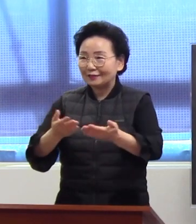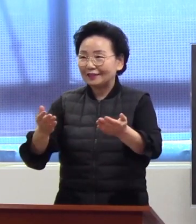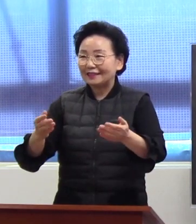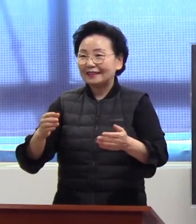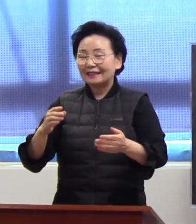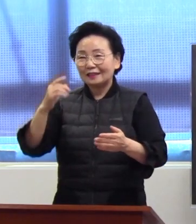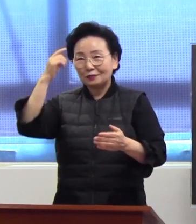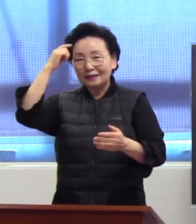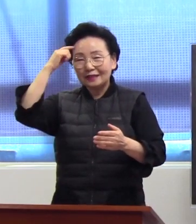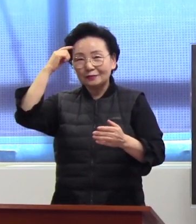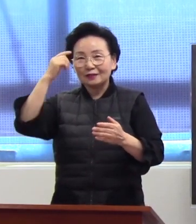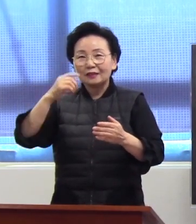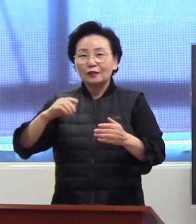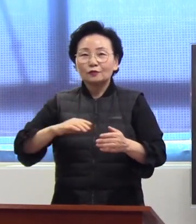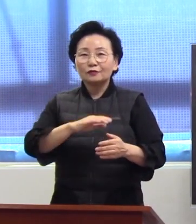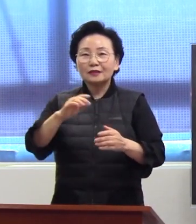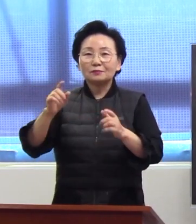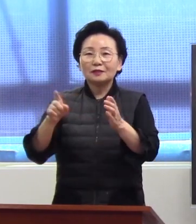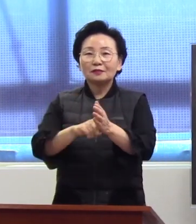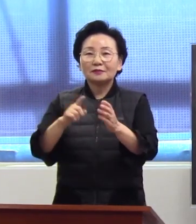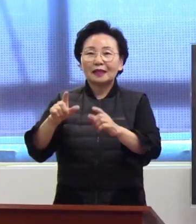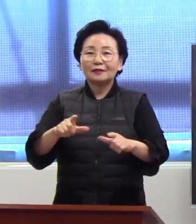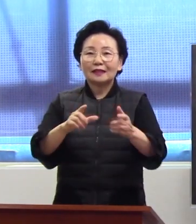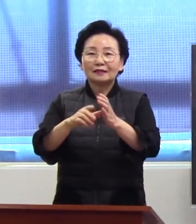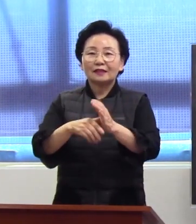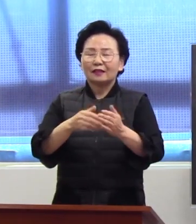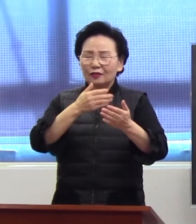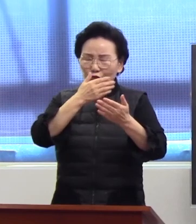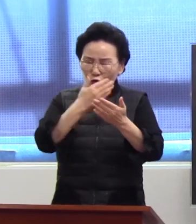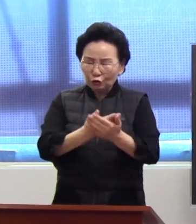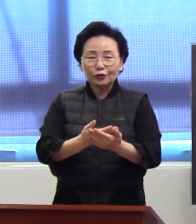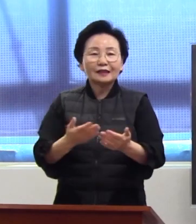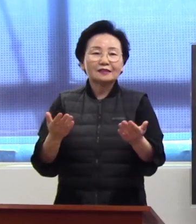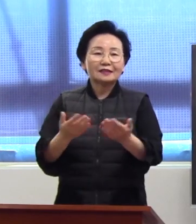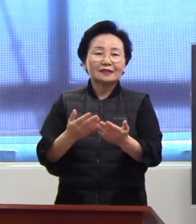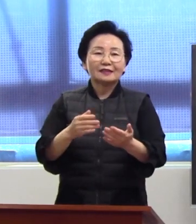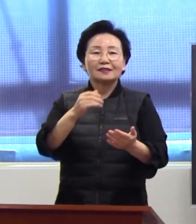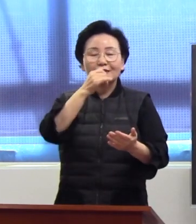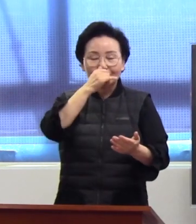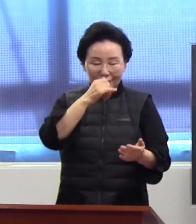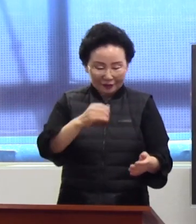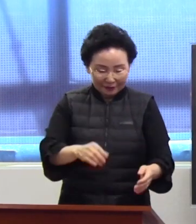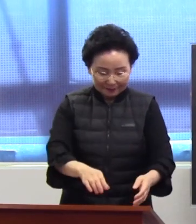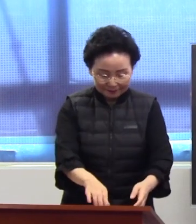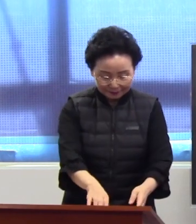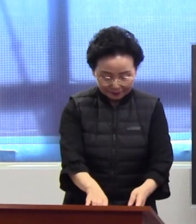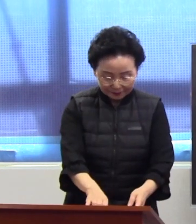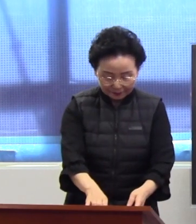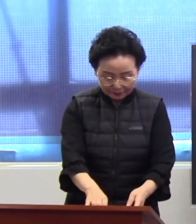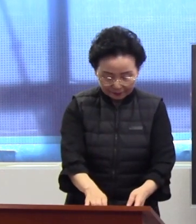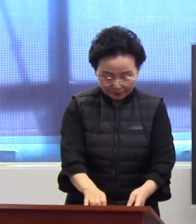전해드리려고요. 왜냐하면 우리 믿음 생활할 때 중요한 일이 있어요.